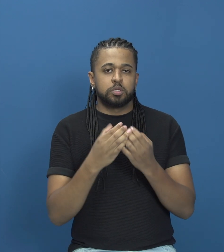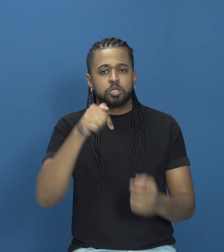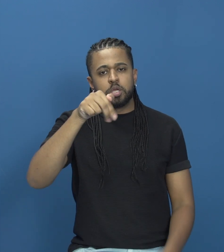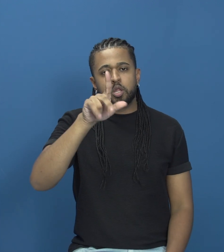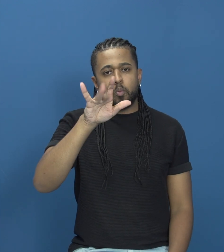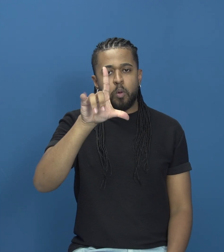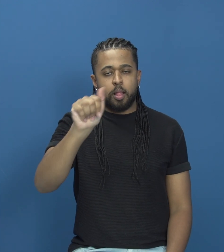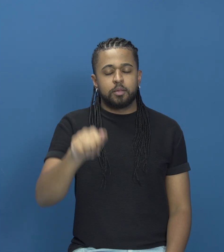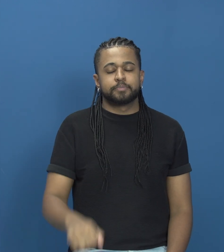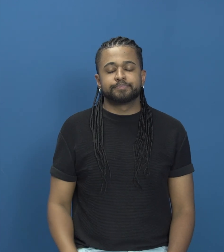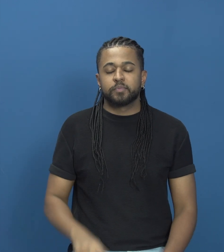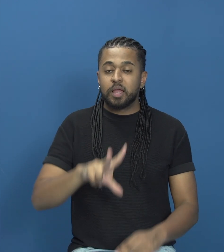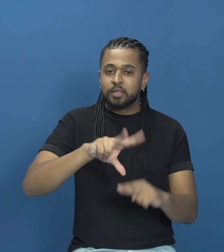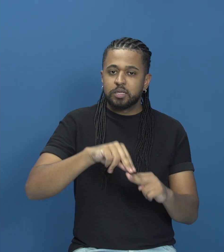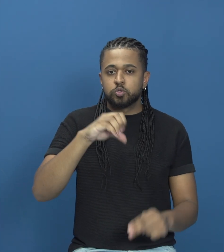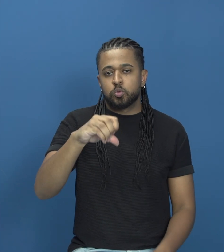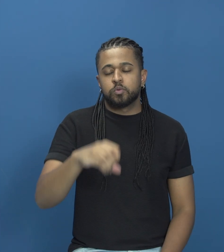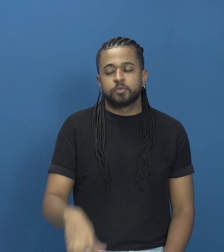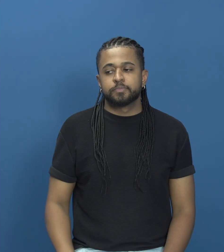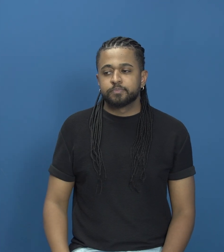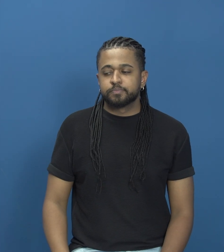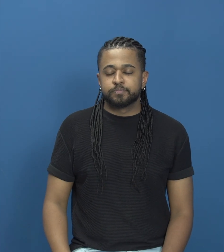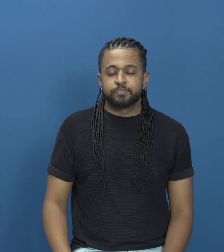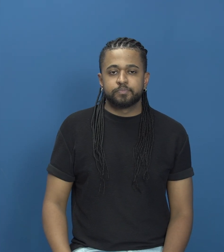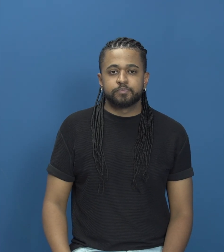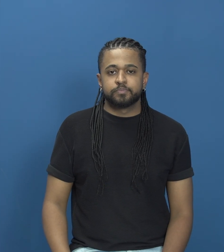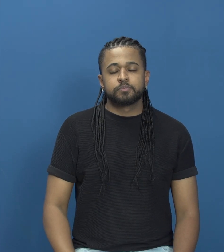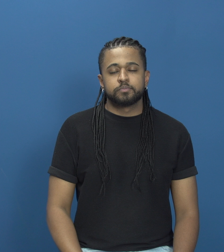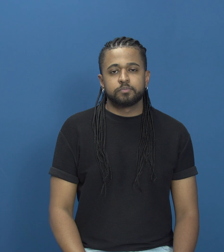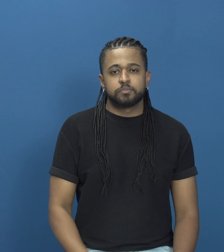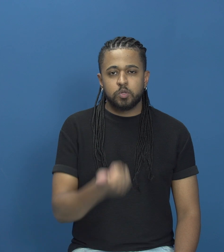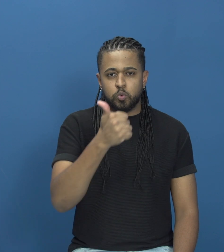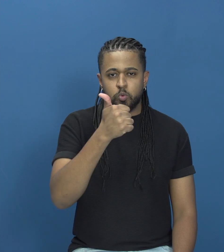abre parênteses, anexo 9, fecha parênteses.